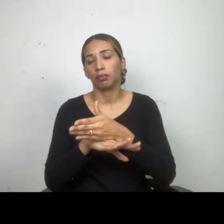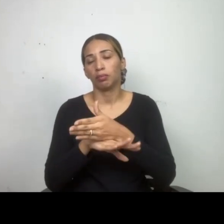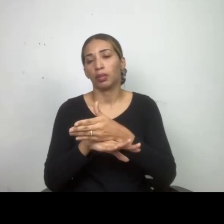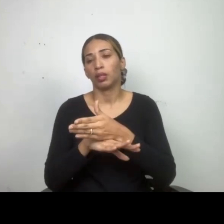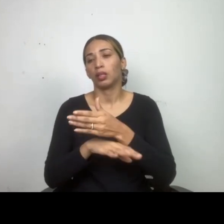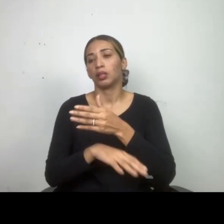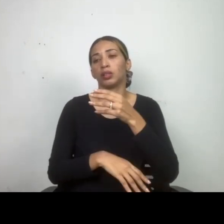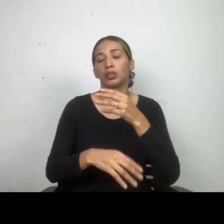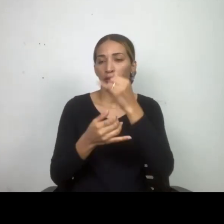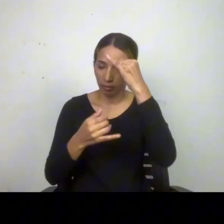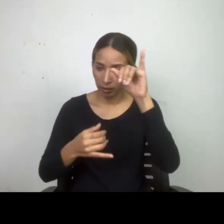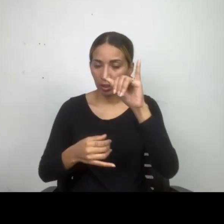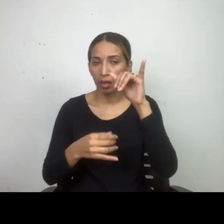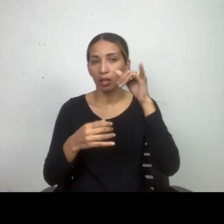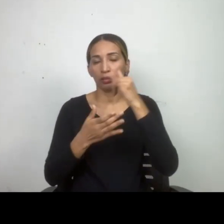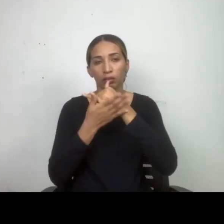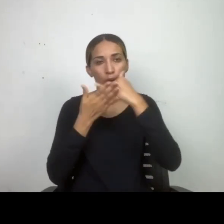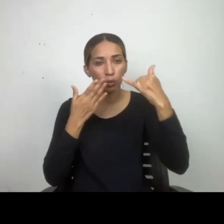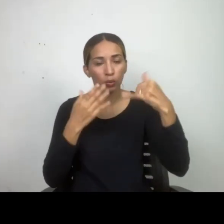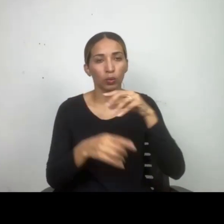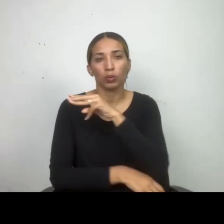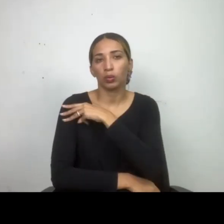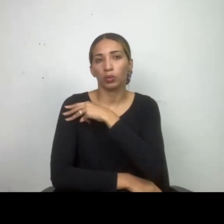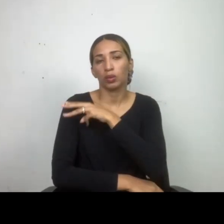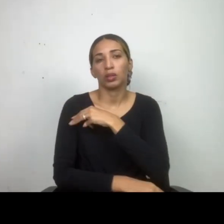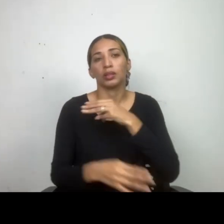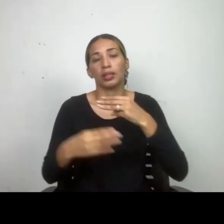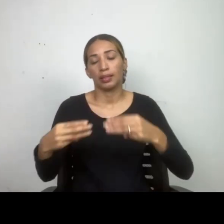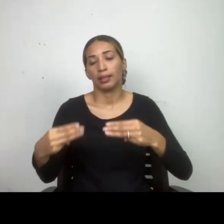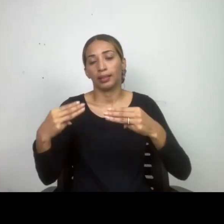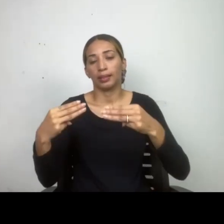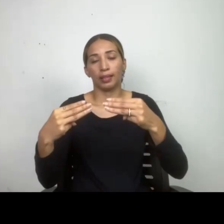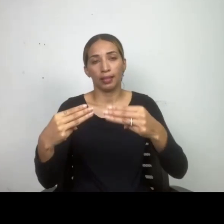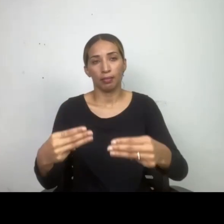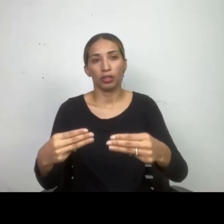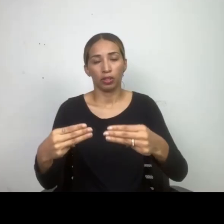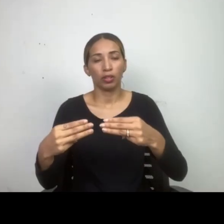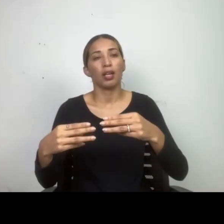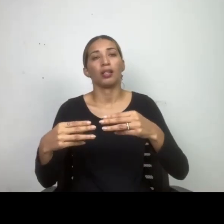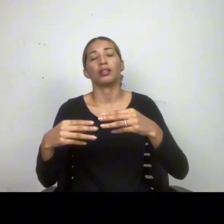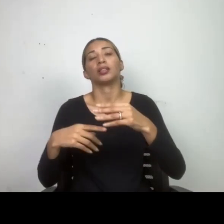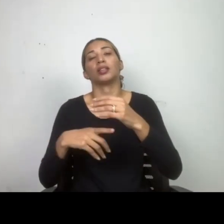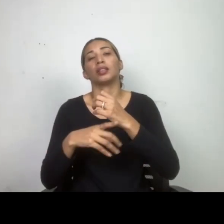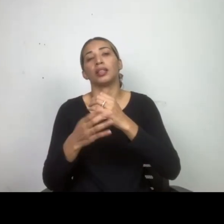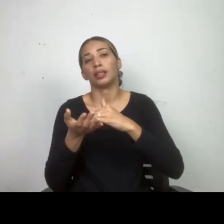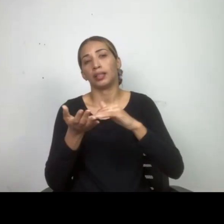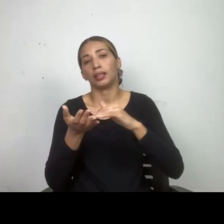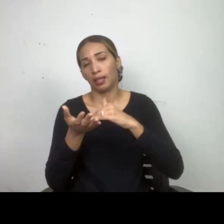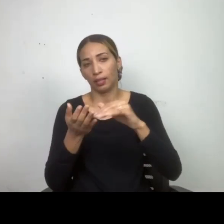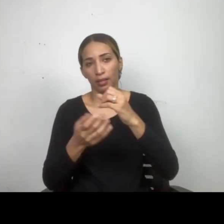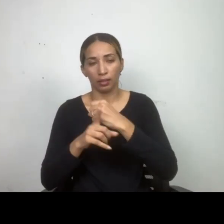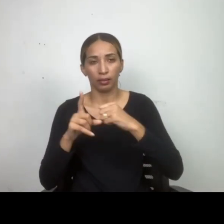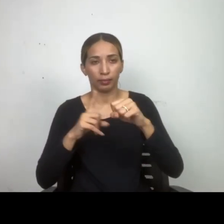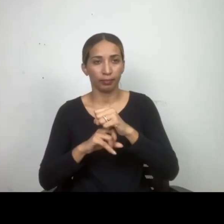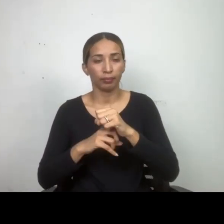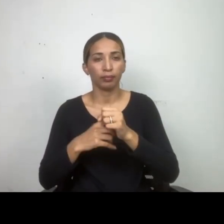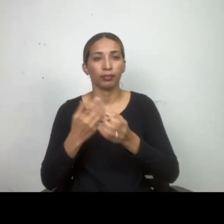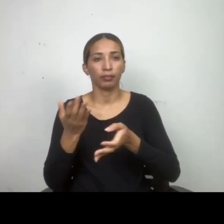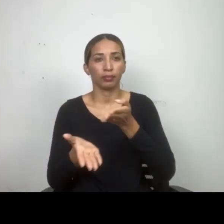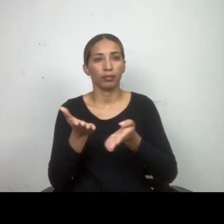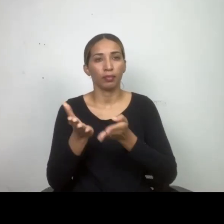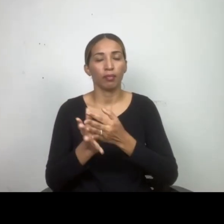vinculado à Secretaria Executiva do Ministério do Desenvolvimento Social. Né? Essa pasta, então, de acordo com o Ministério, abre aspas, né,